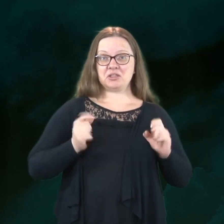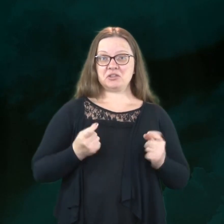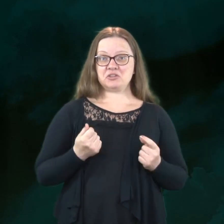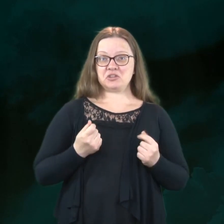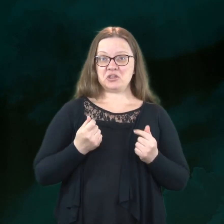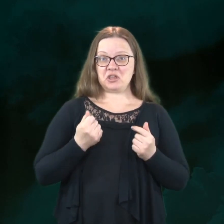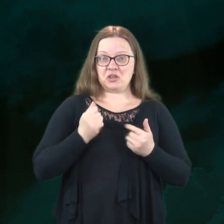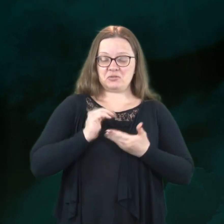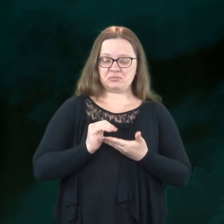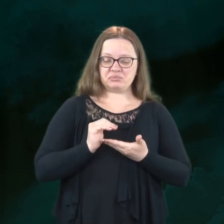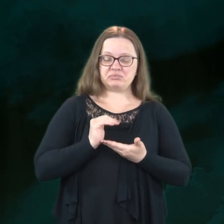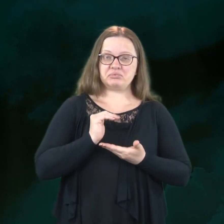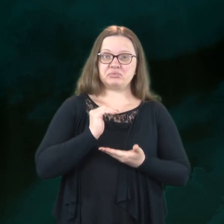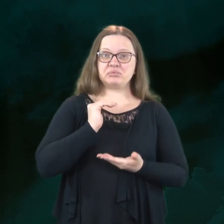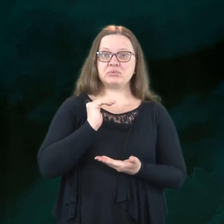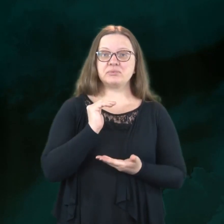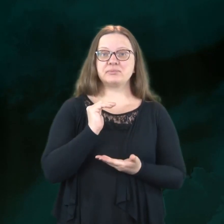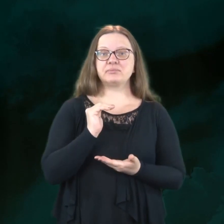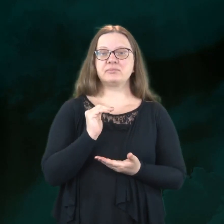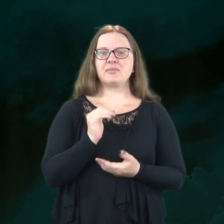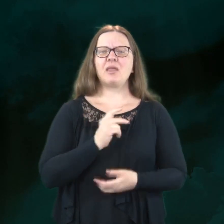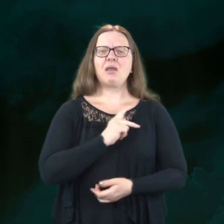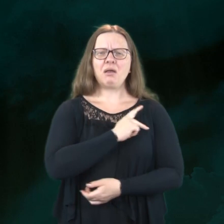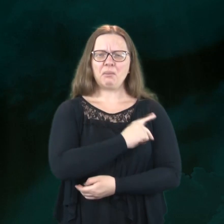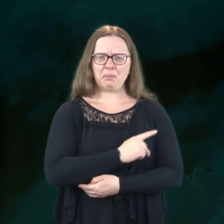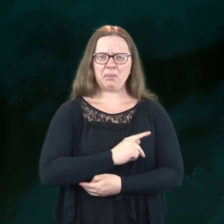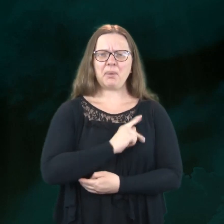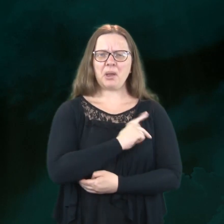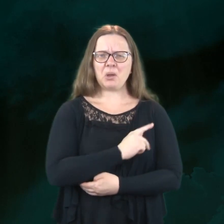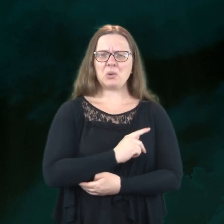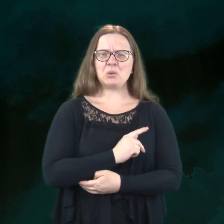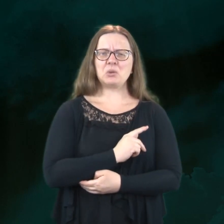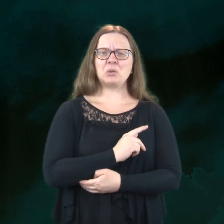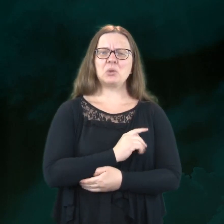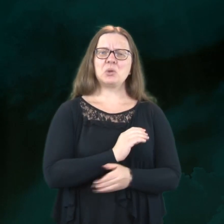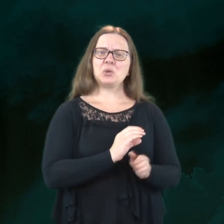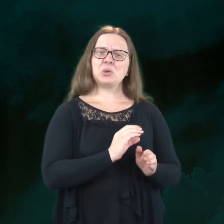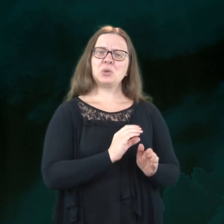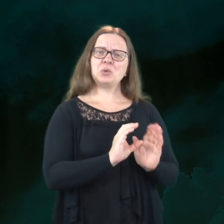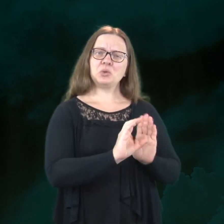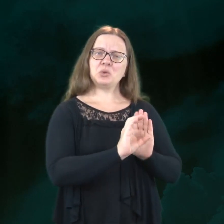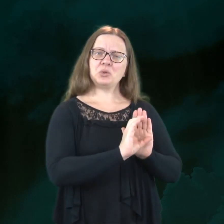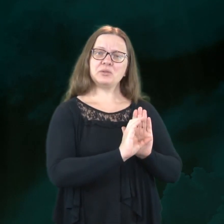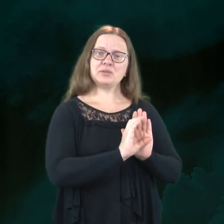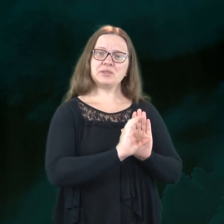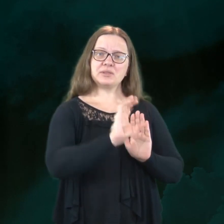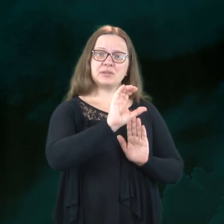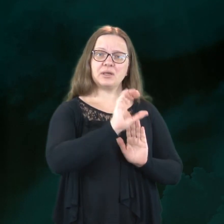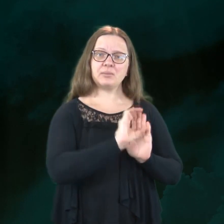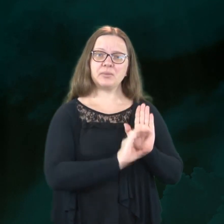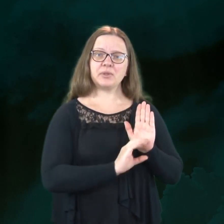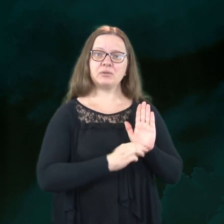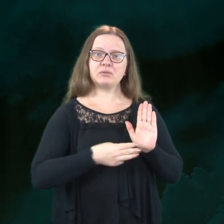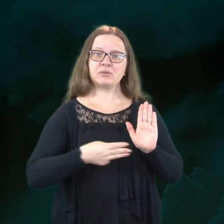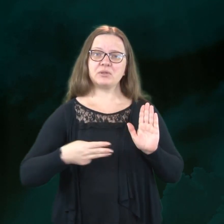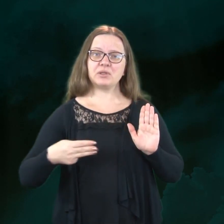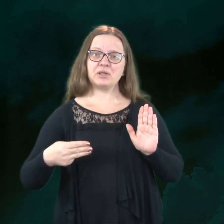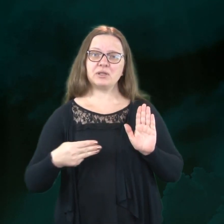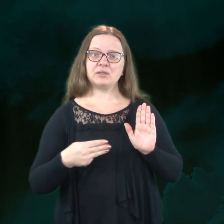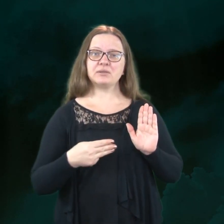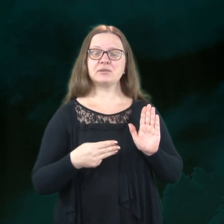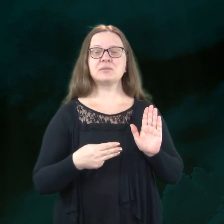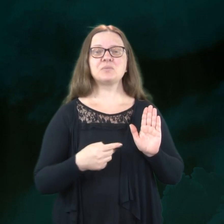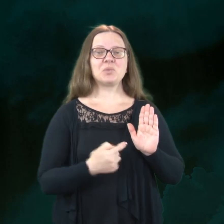foi em Colossenses 3, não é isso? Em Colossenses 3, Paulo fala o